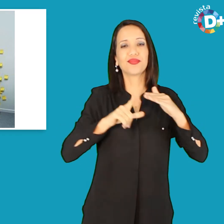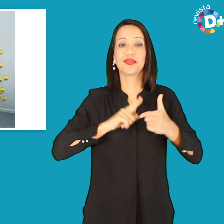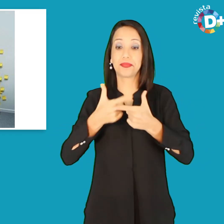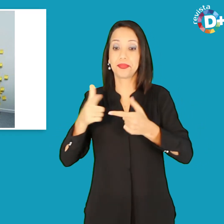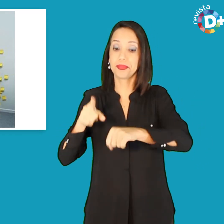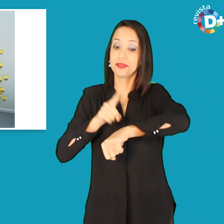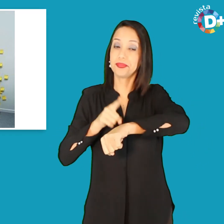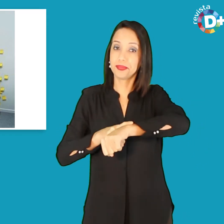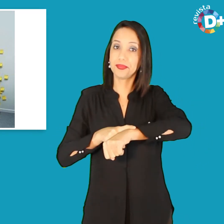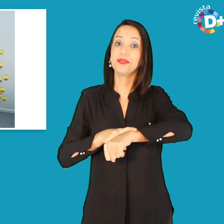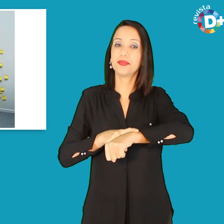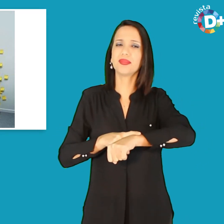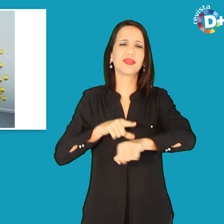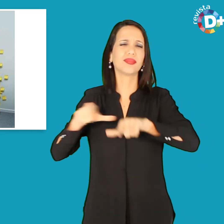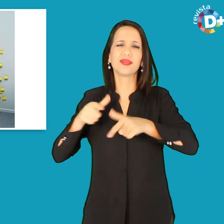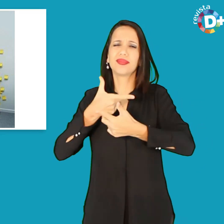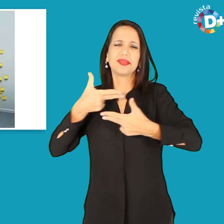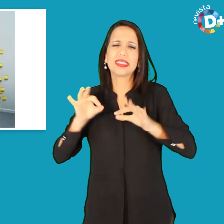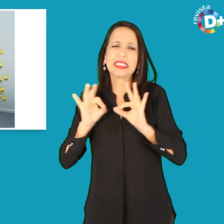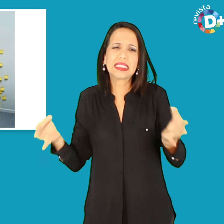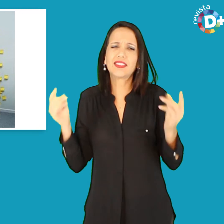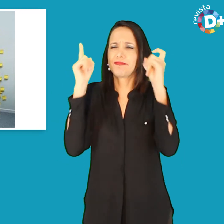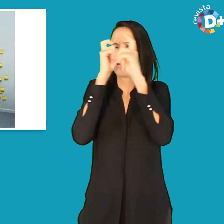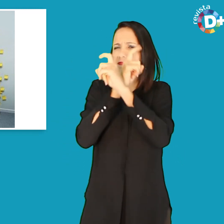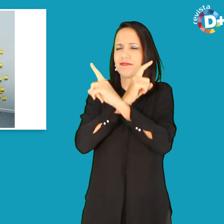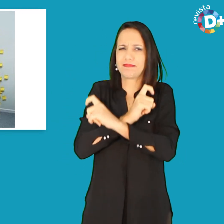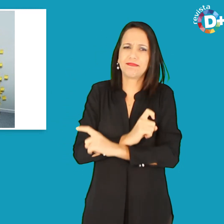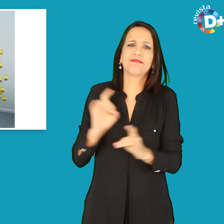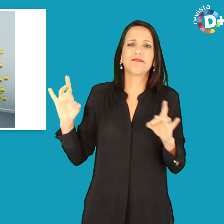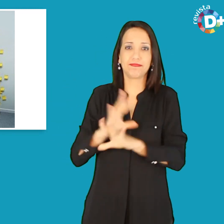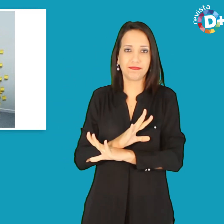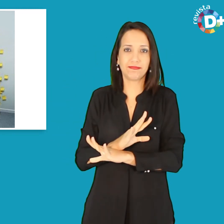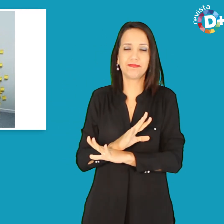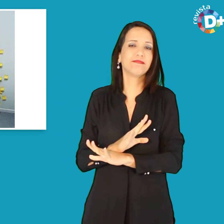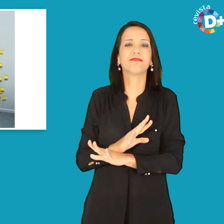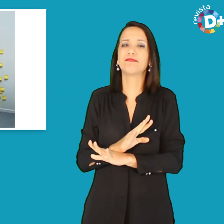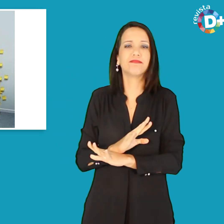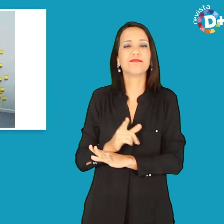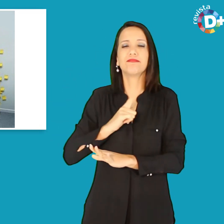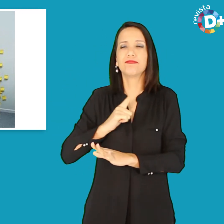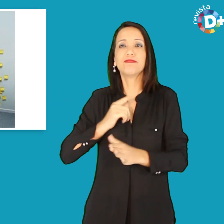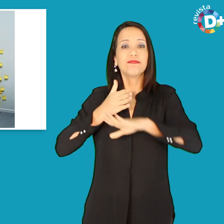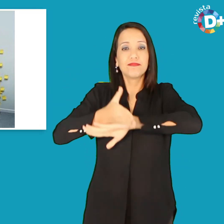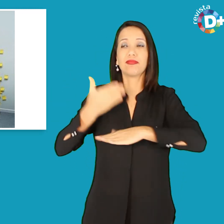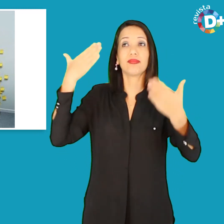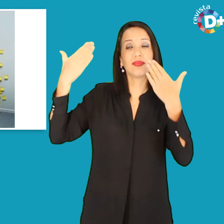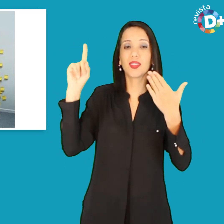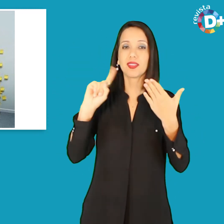tarefas muito simples são demasiadamente difíceis de concluir. Não faço terapia, mas me trato com um transtorno bipolar